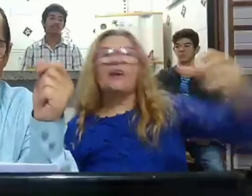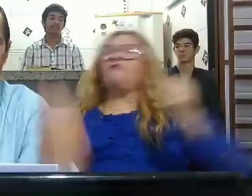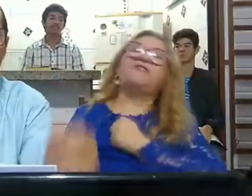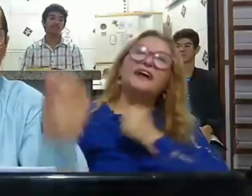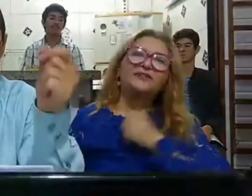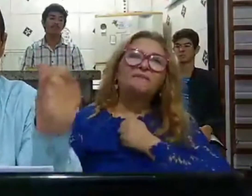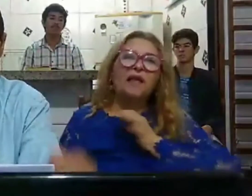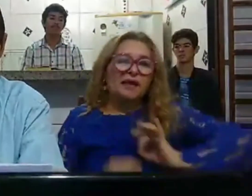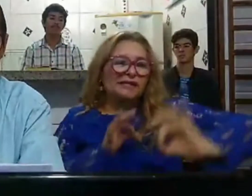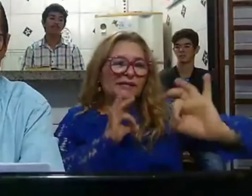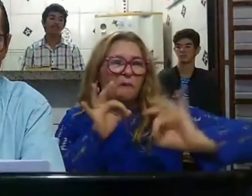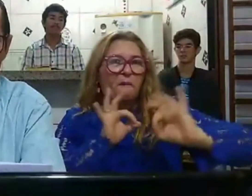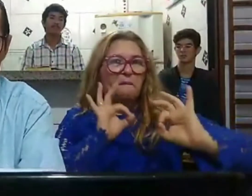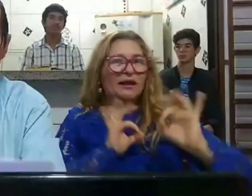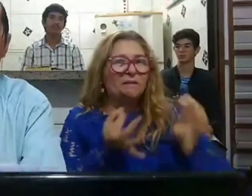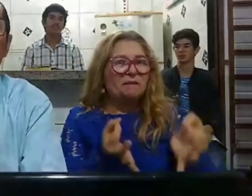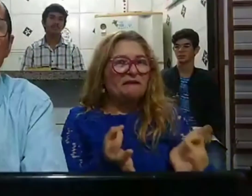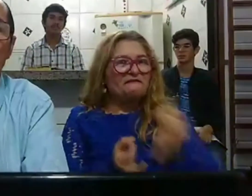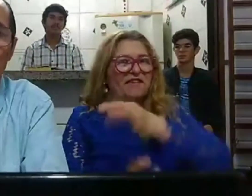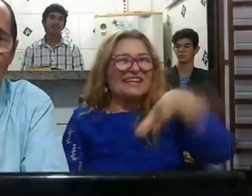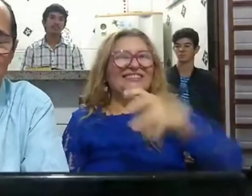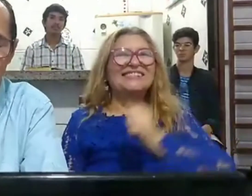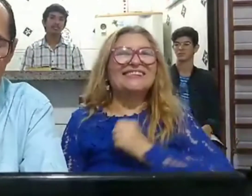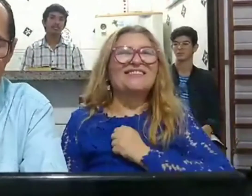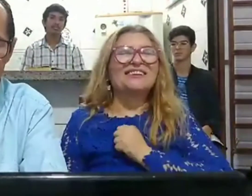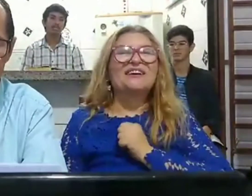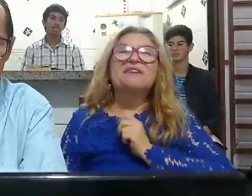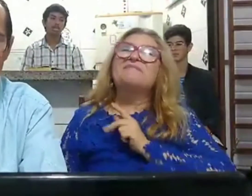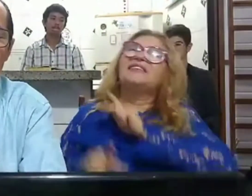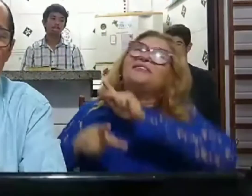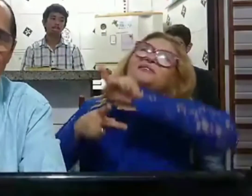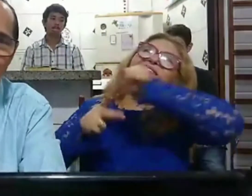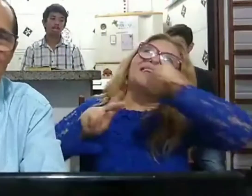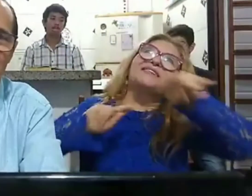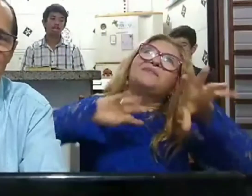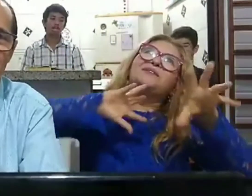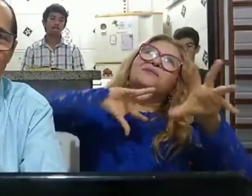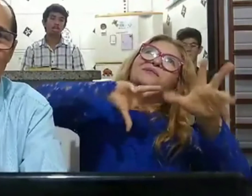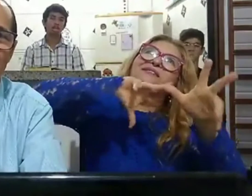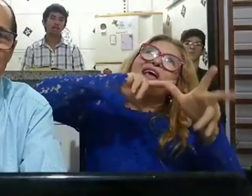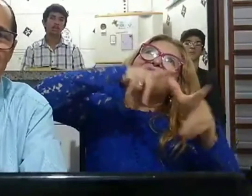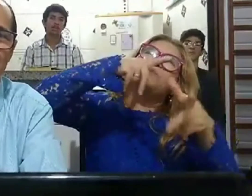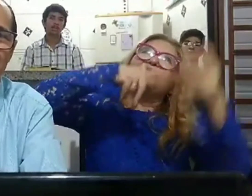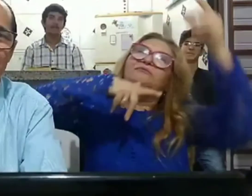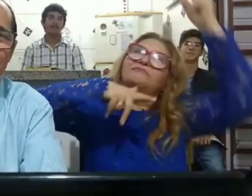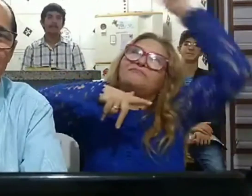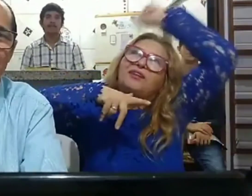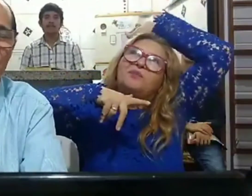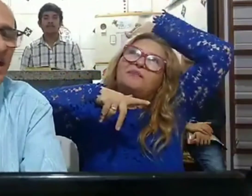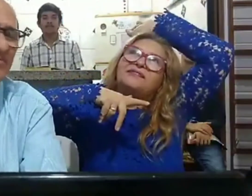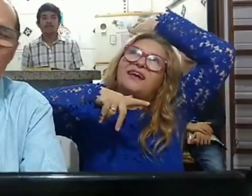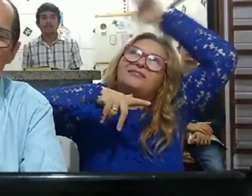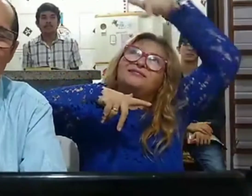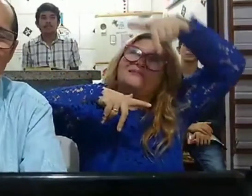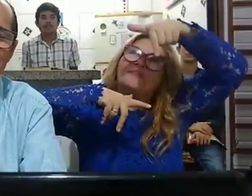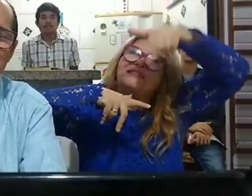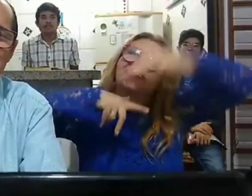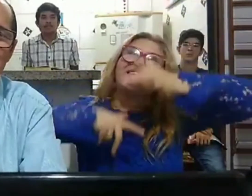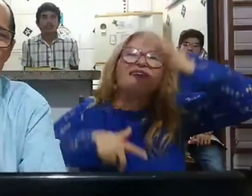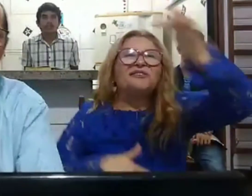um plano de salvação para todos os povos de todas as épocas. Mesmo no